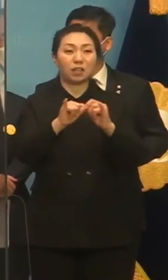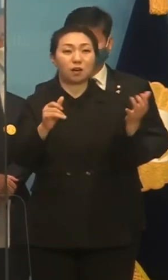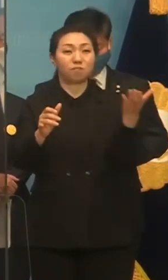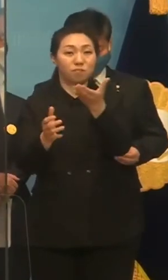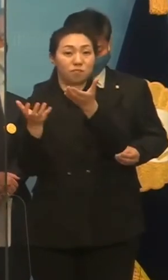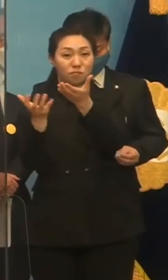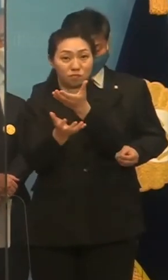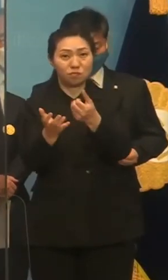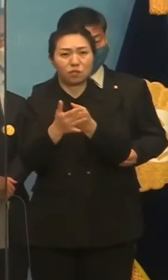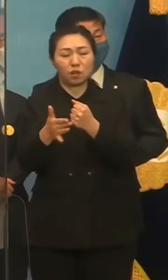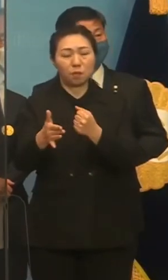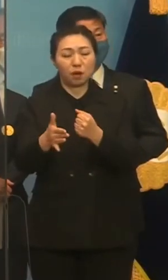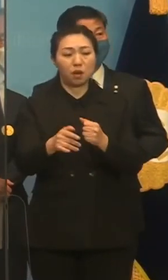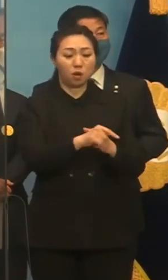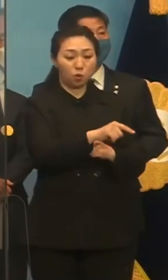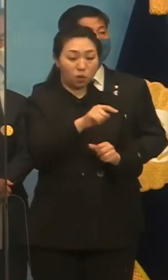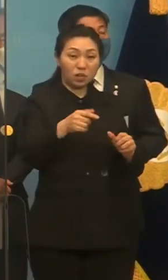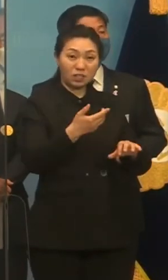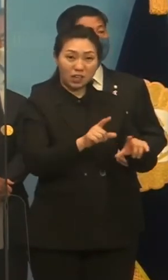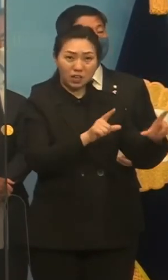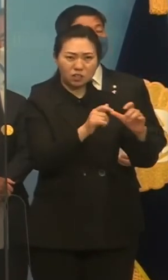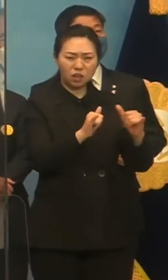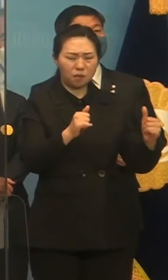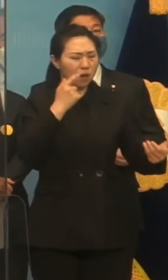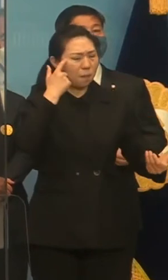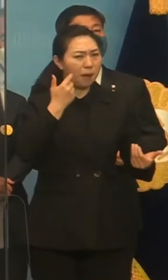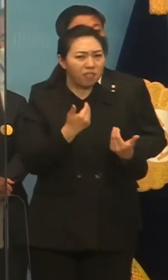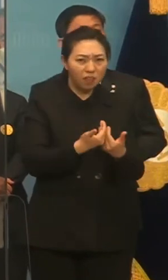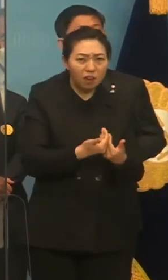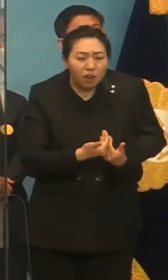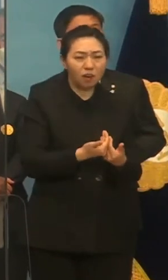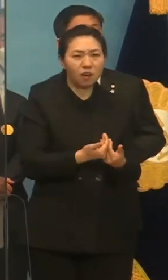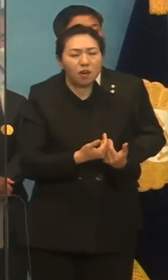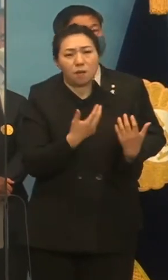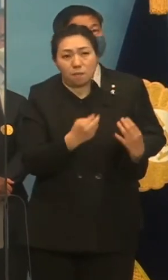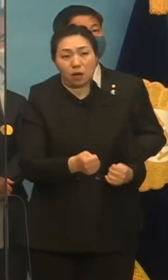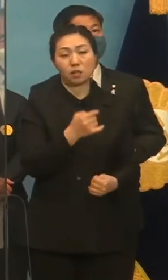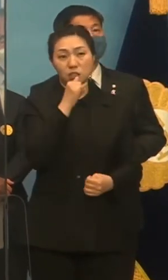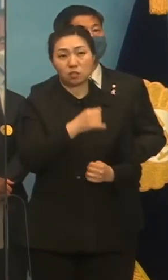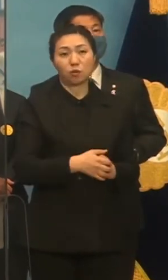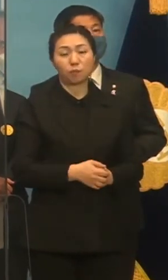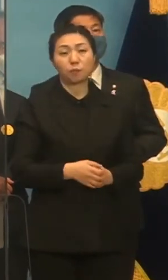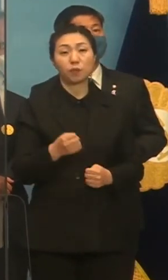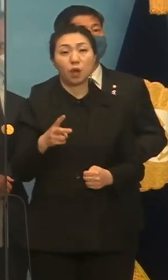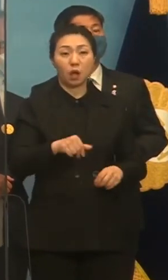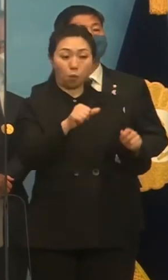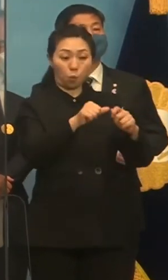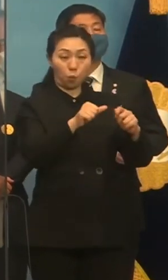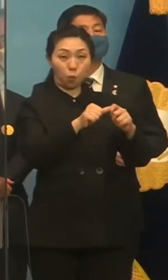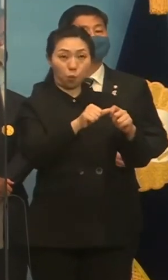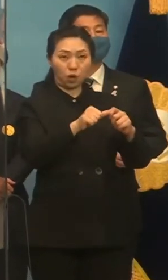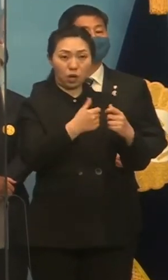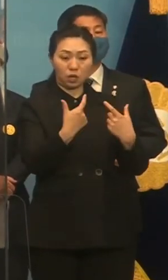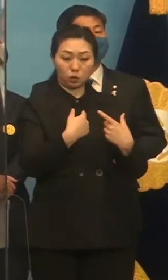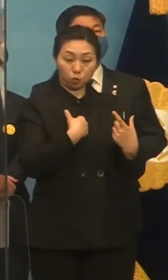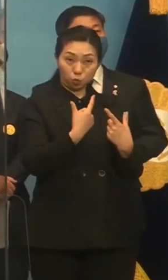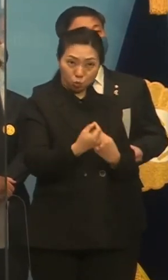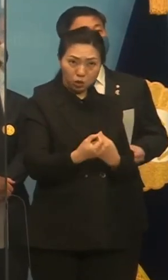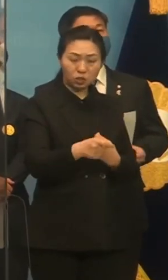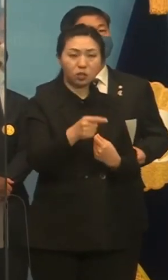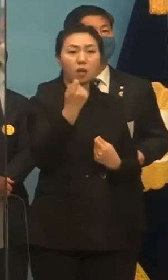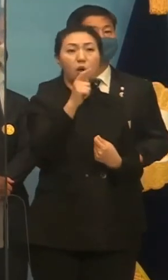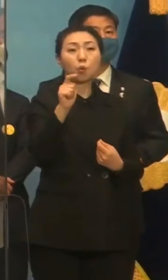주민들이 음침한 상대할 사람이 없습니다 저도 으로 남성 5450 자리 같은 내 장기를 어떤 아침 시에